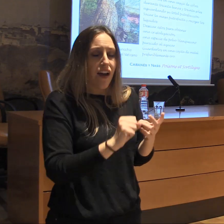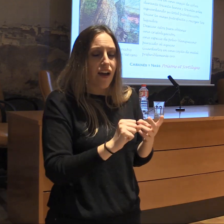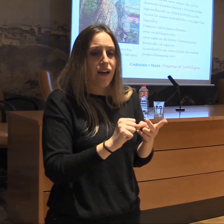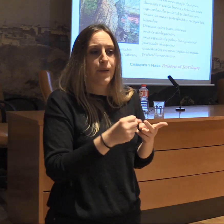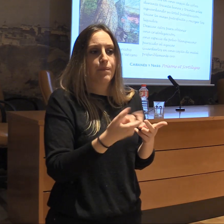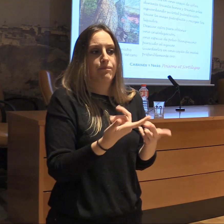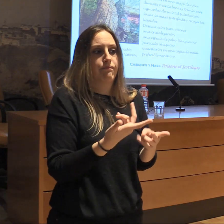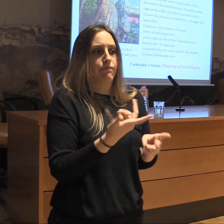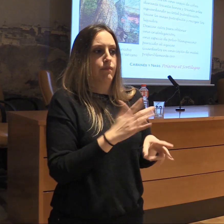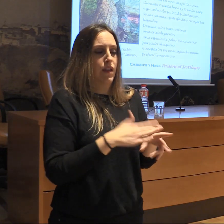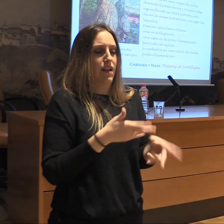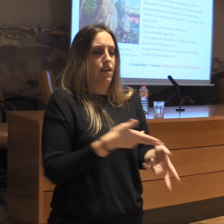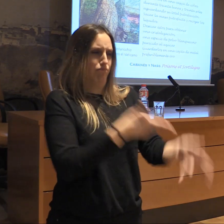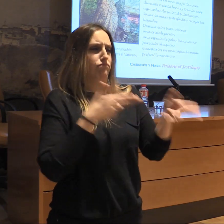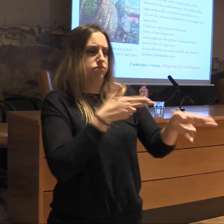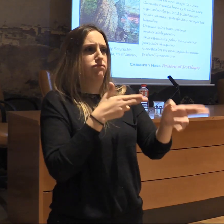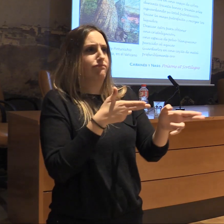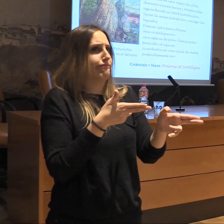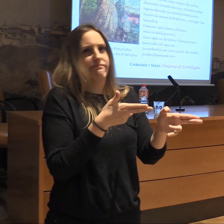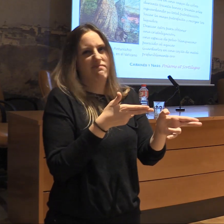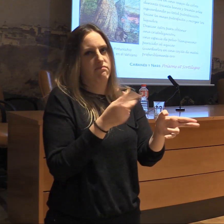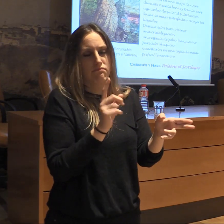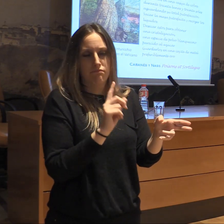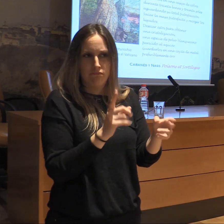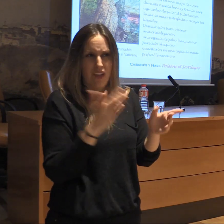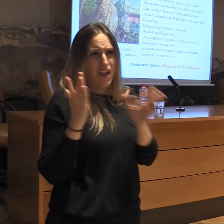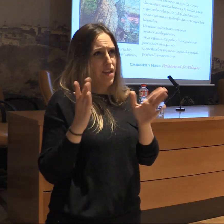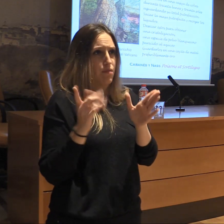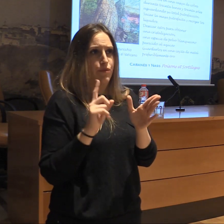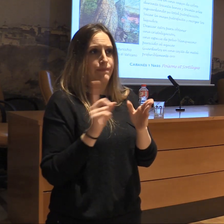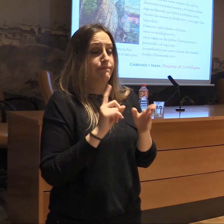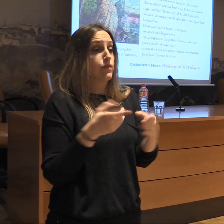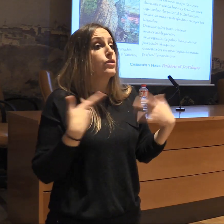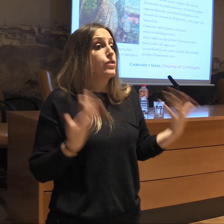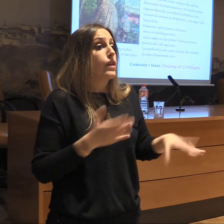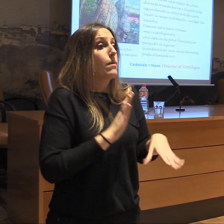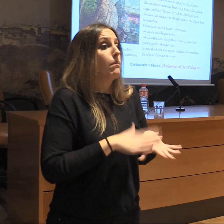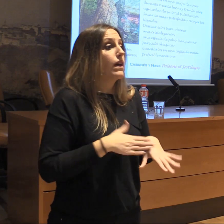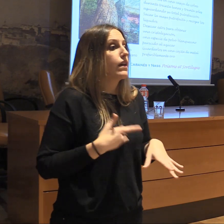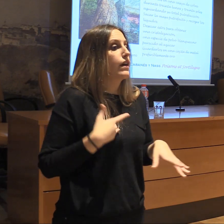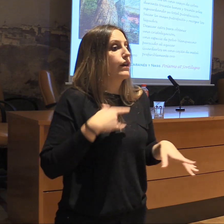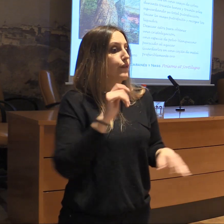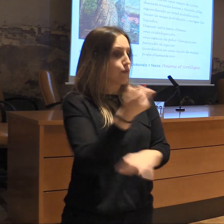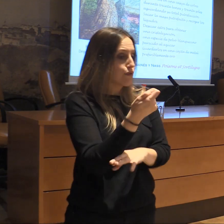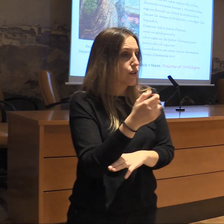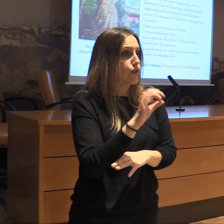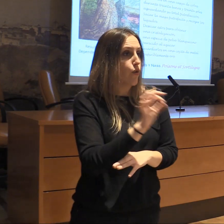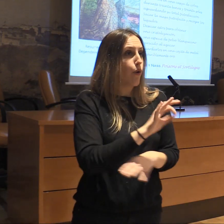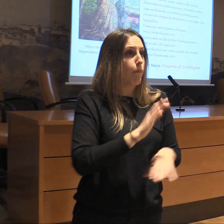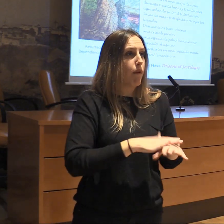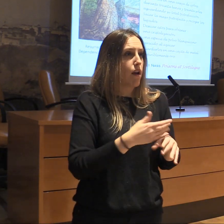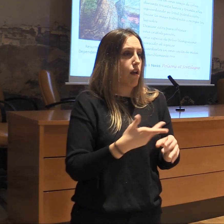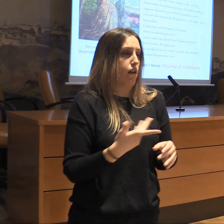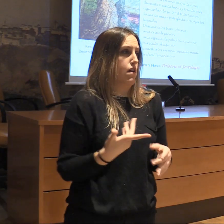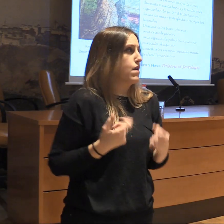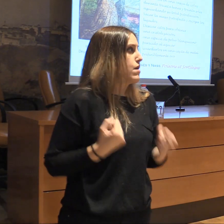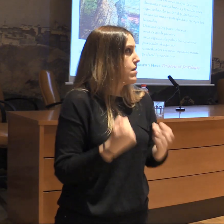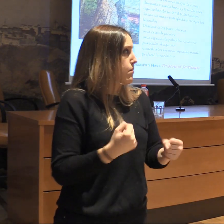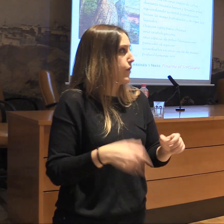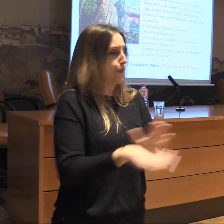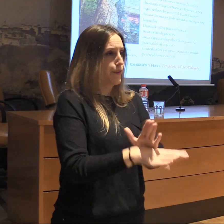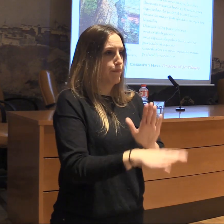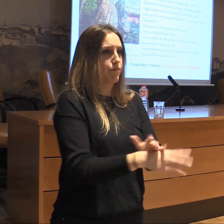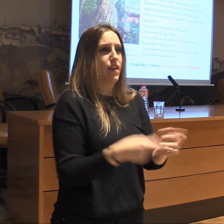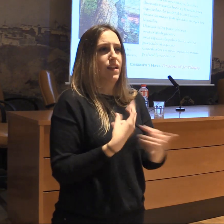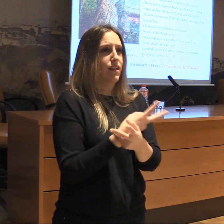fundamentalmente las armas de fuego no estaban tan extendidas, pues para llevar a cabo su obra o para mantener su poder. El veneno, como